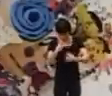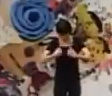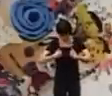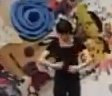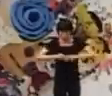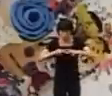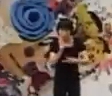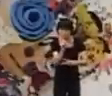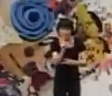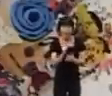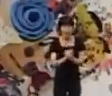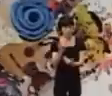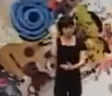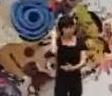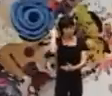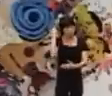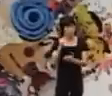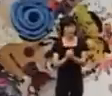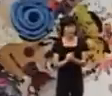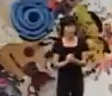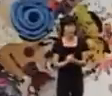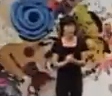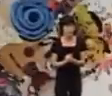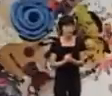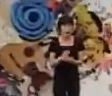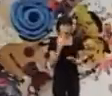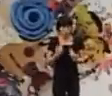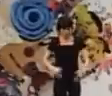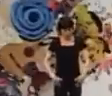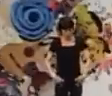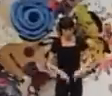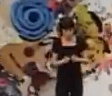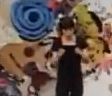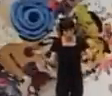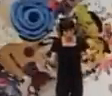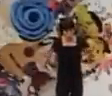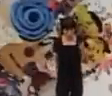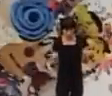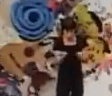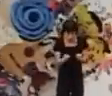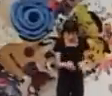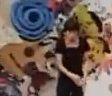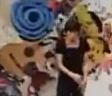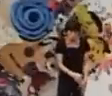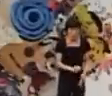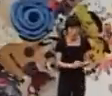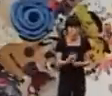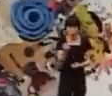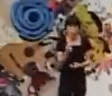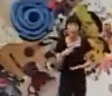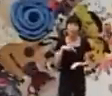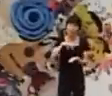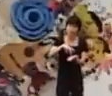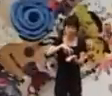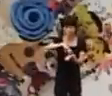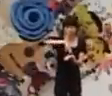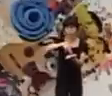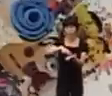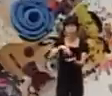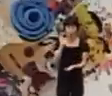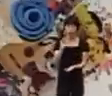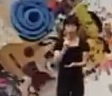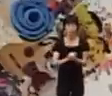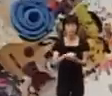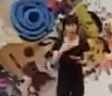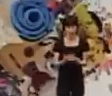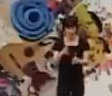咧？過往咧，佢頂多咧係一啲長少少嘅腳或者短少少嘅腳，好快佢適應到噶咯喎。